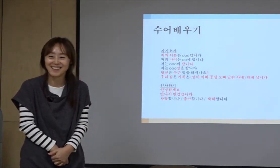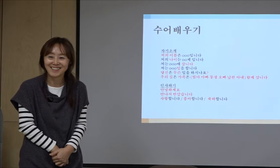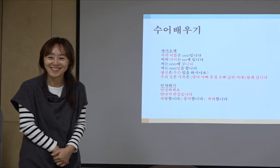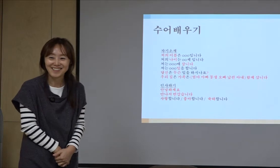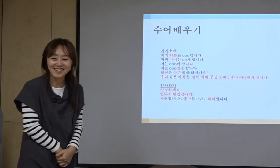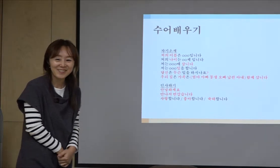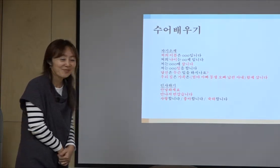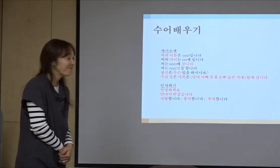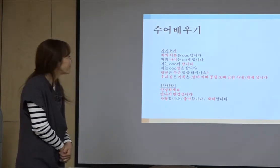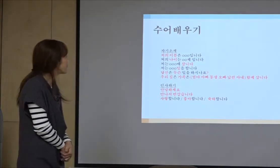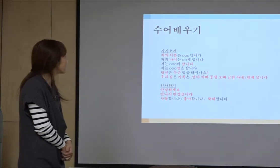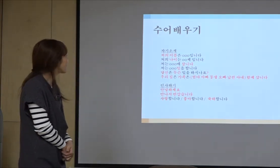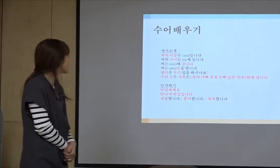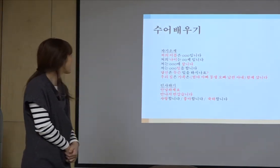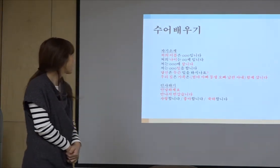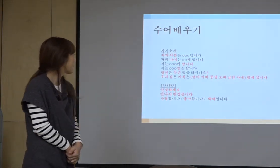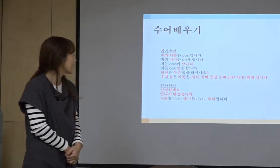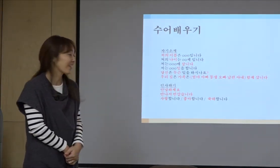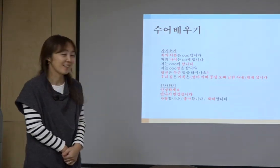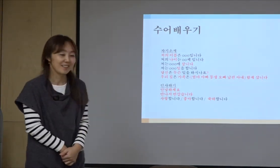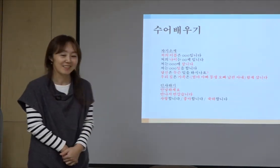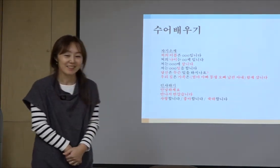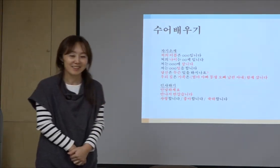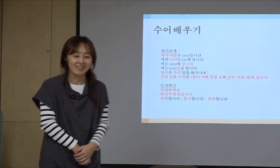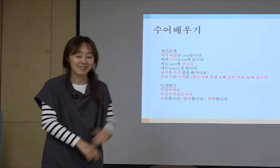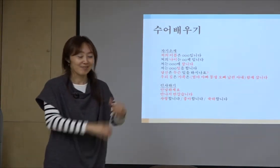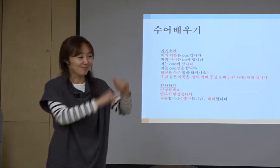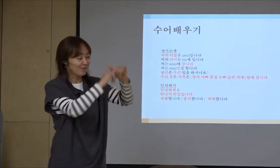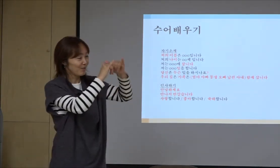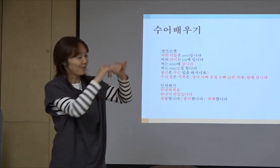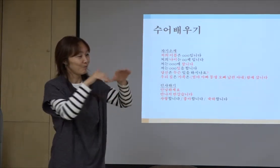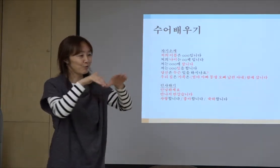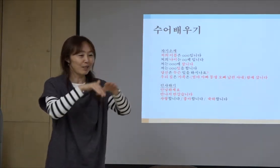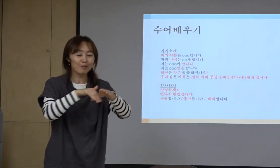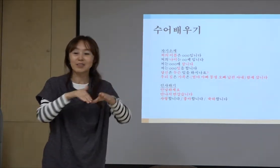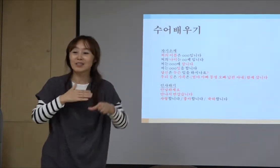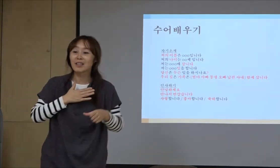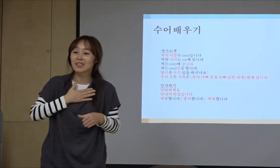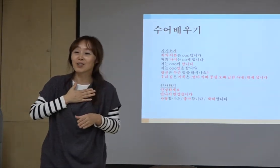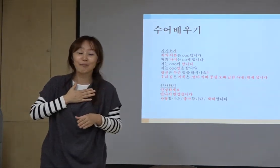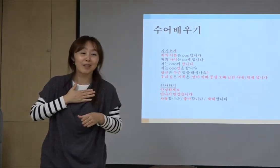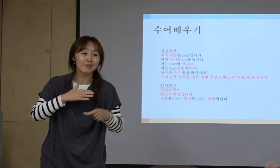알아듣겠죠? 그래서 그랬어. 뭐나 그냥 내 직업만